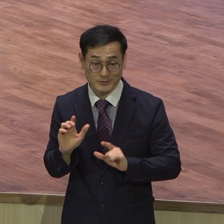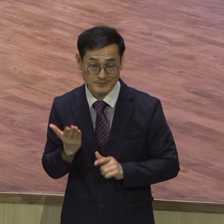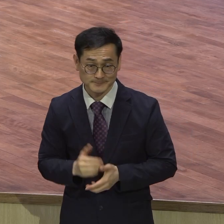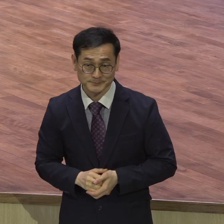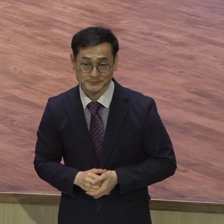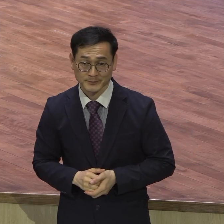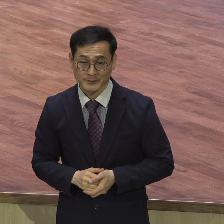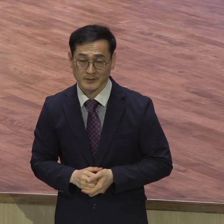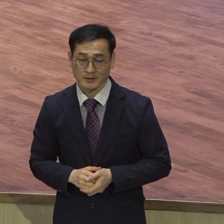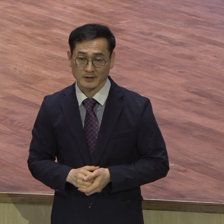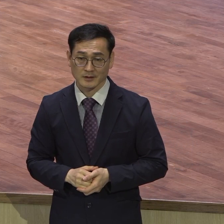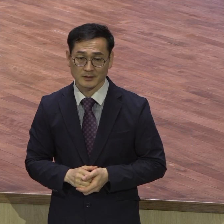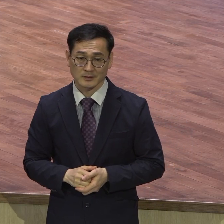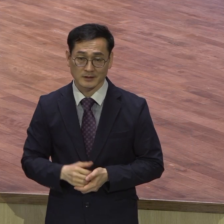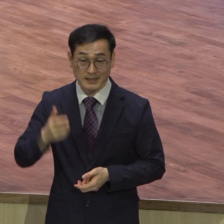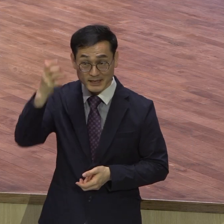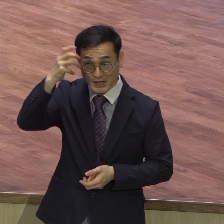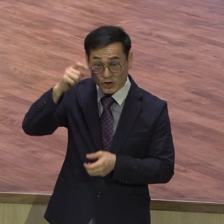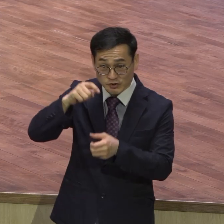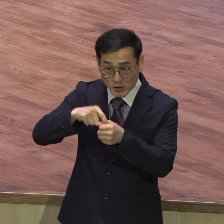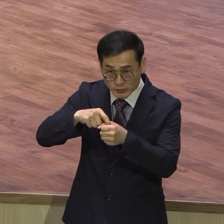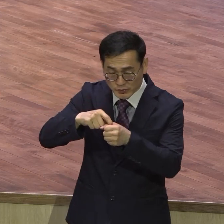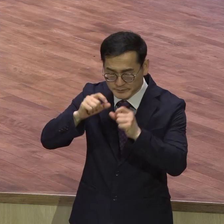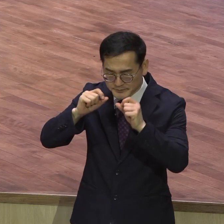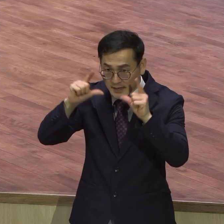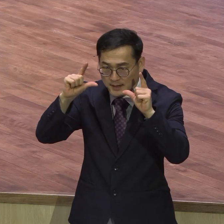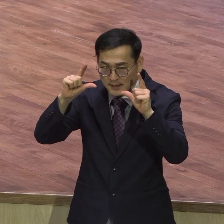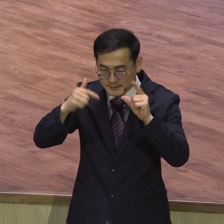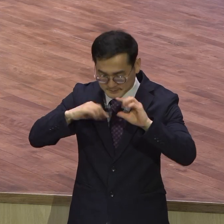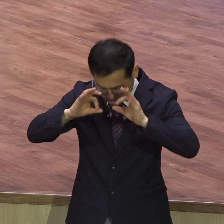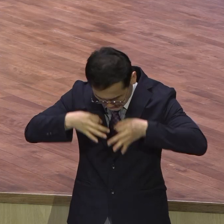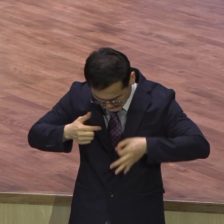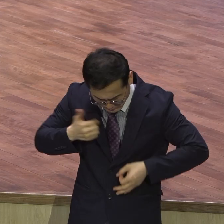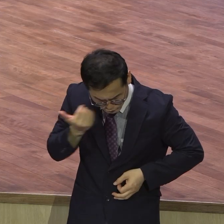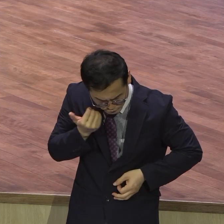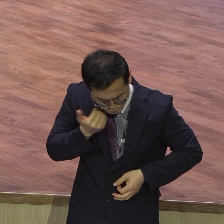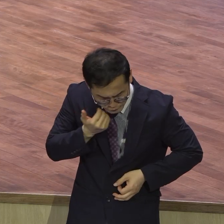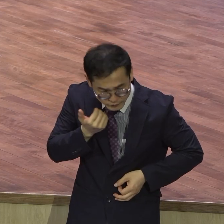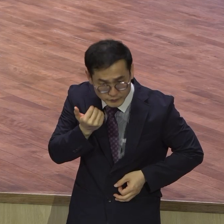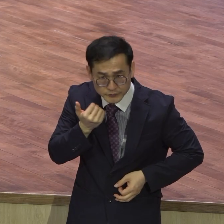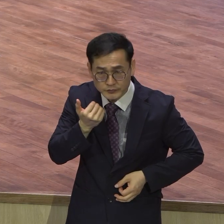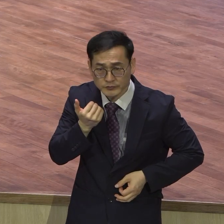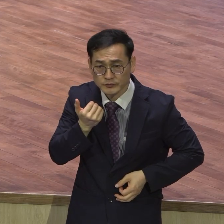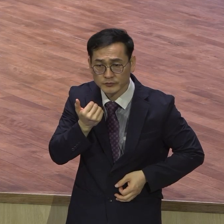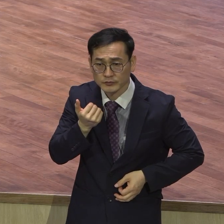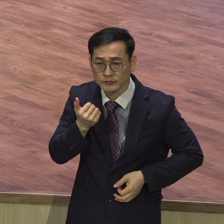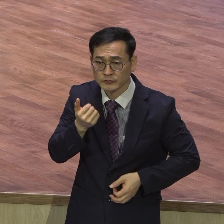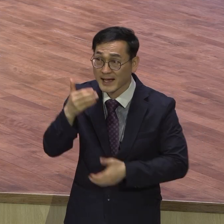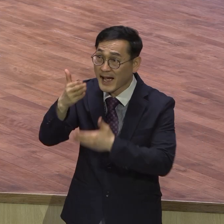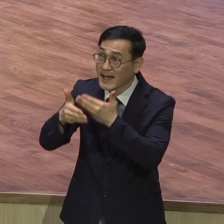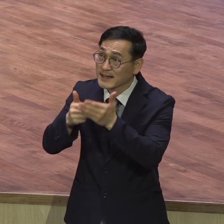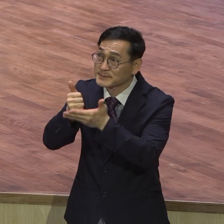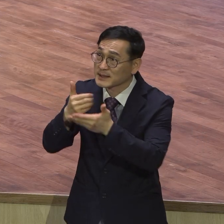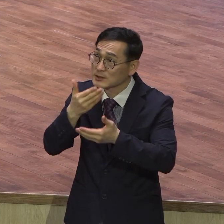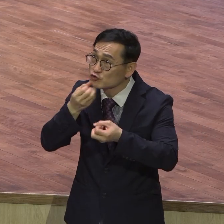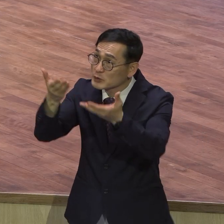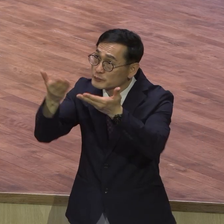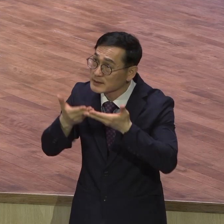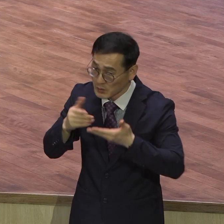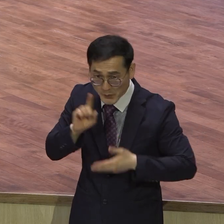영적으로 깨어서 내가 어떤 존재인가 내가 어떤 존재인가 내가 어떤 축복을 받았는가 내가 받은